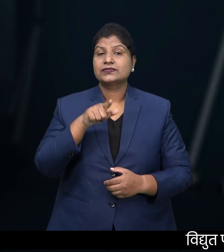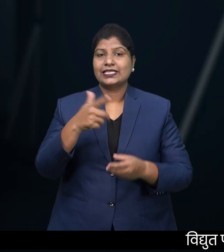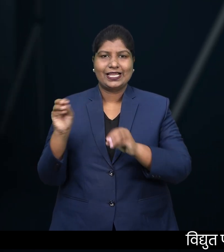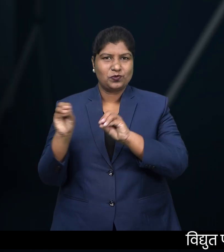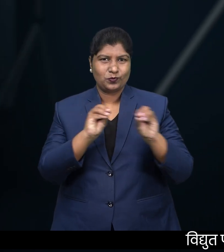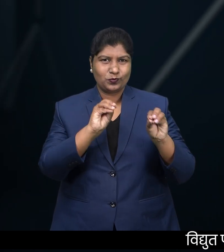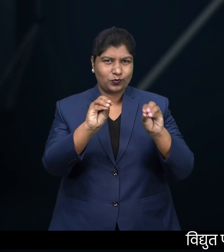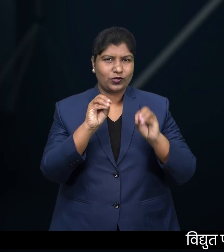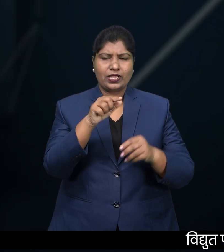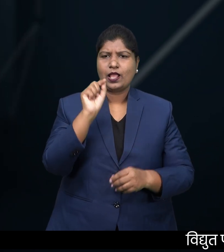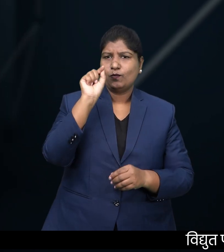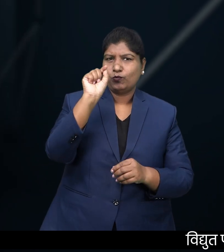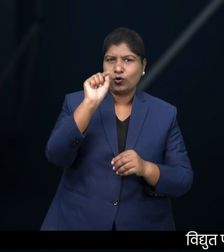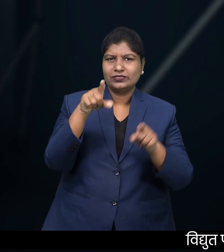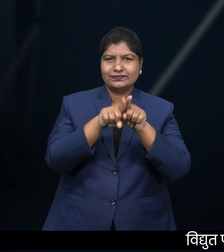विद्युत पंखाच्या पातीवर